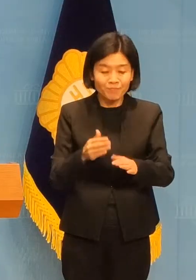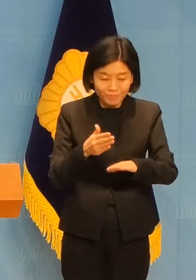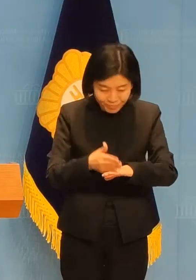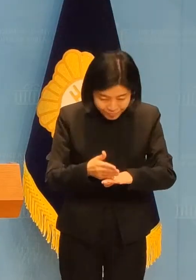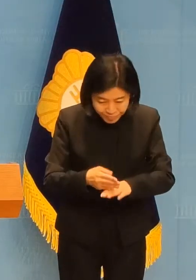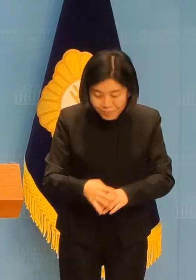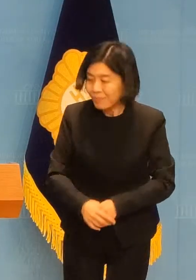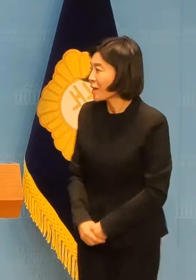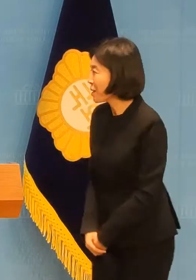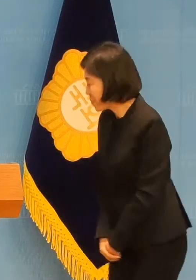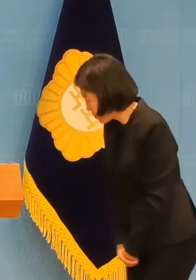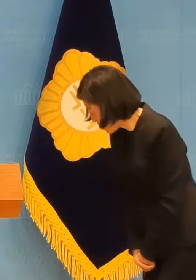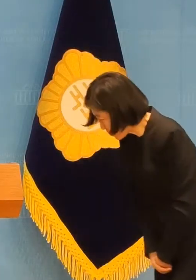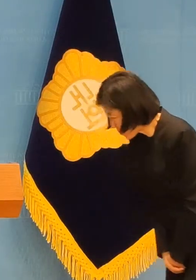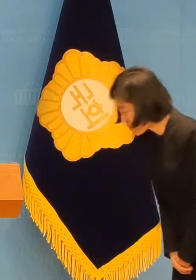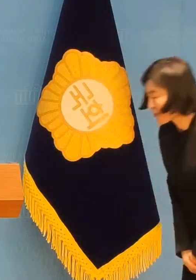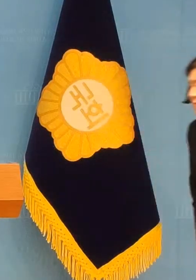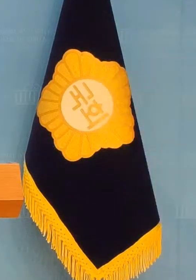감사합니다.